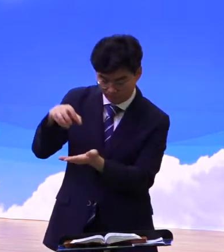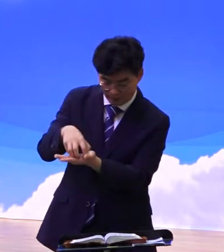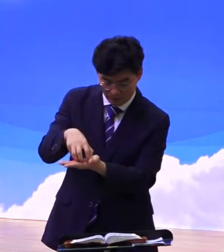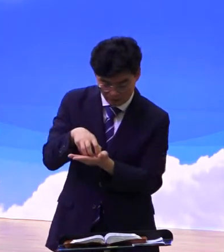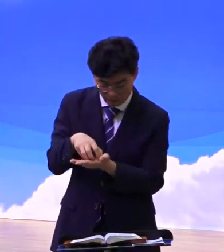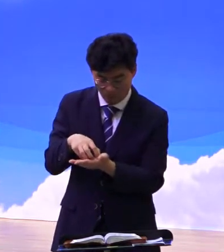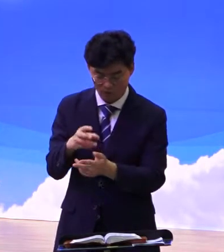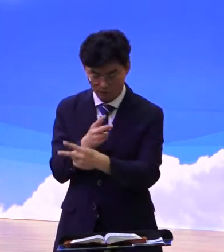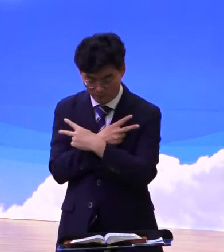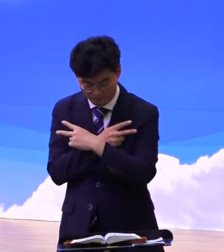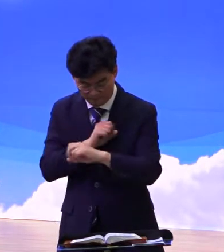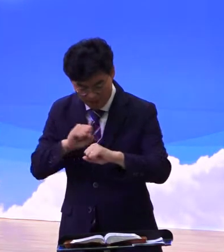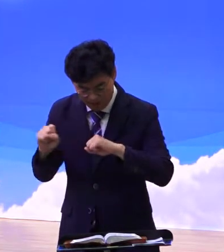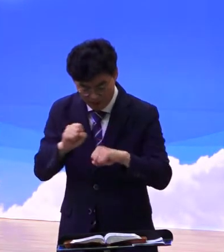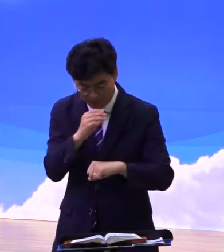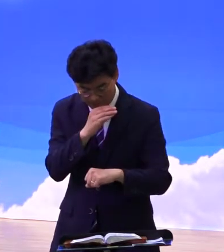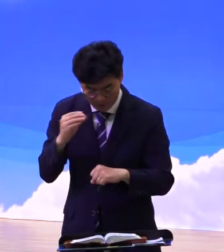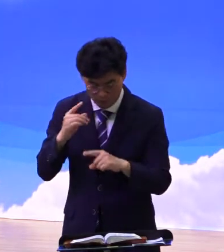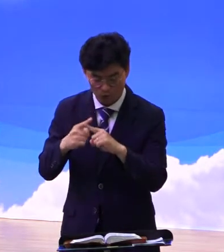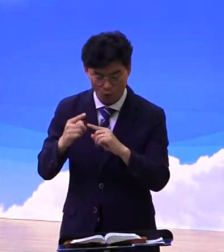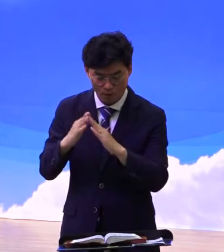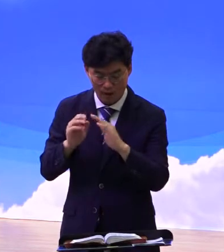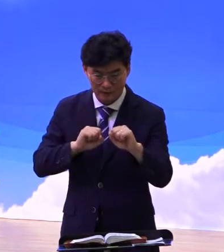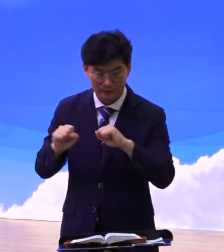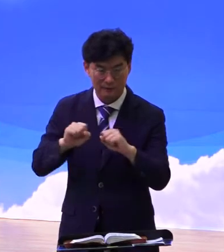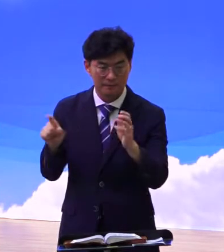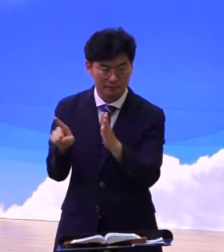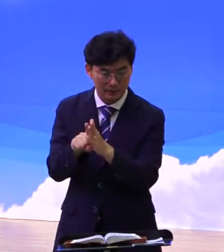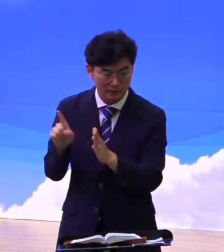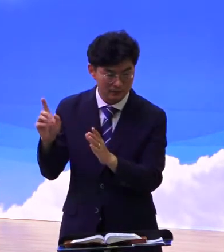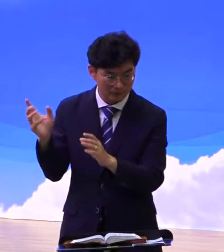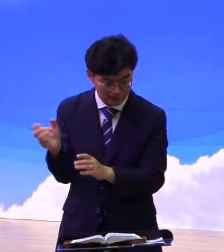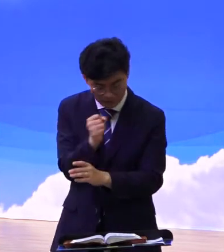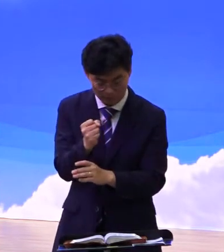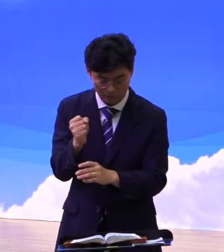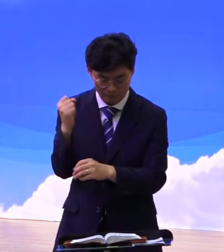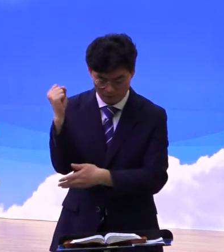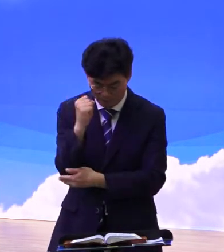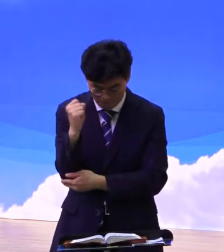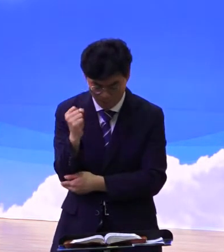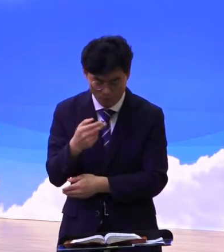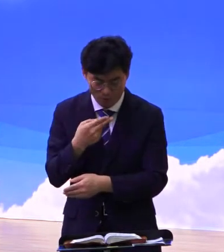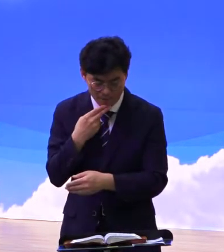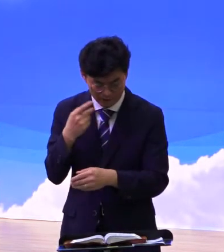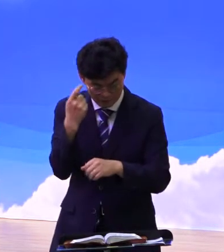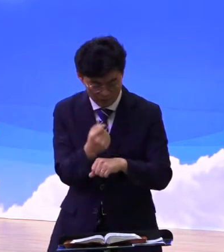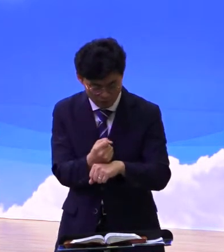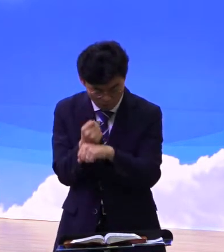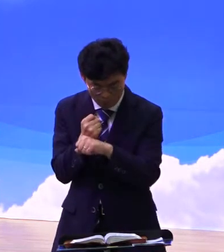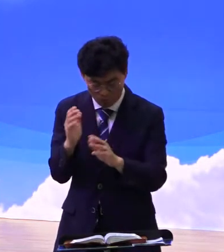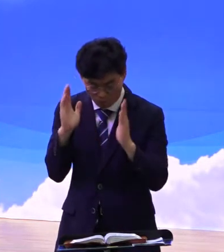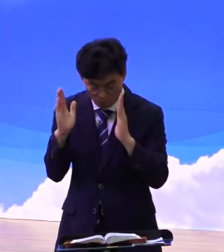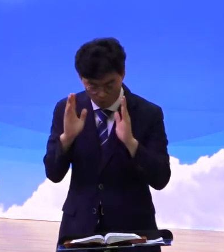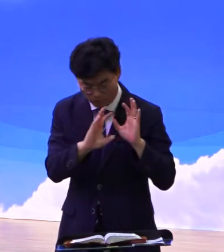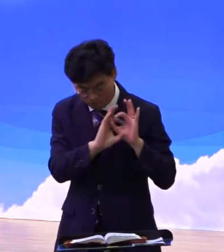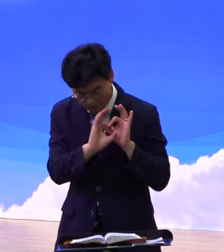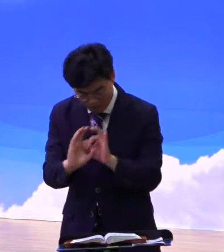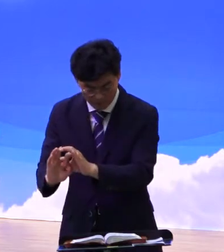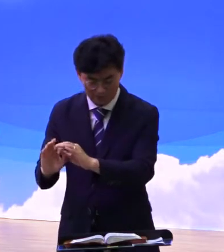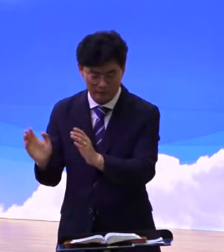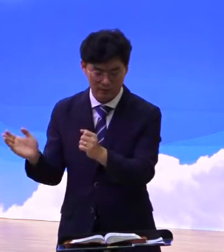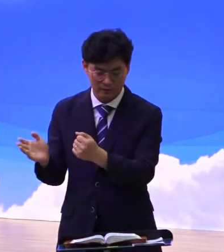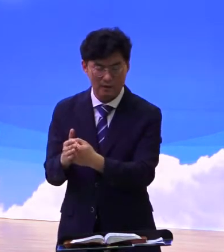대한 열정을 가지고 그 말씀을 붙들고 흔들림 없이 살아갔기 때문에 그래서 어쩌면 바울의 입장에서는 이 교회에